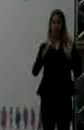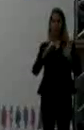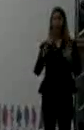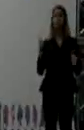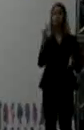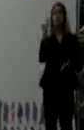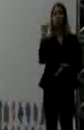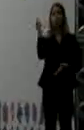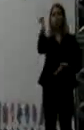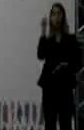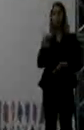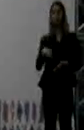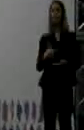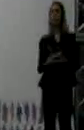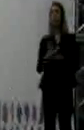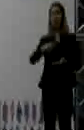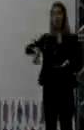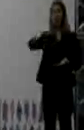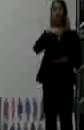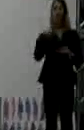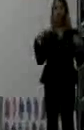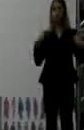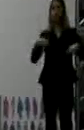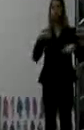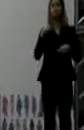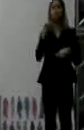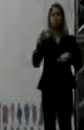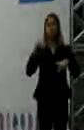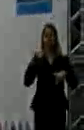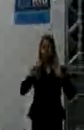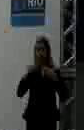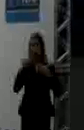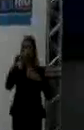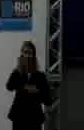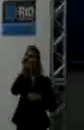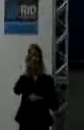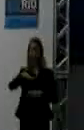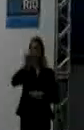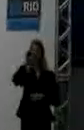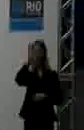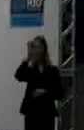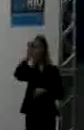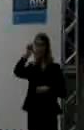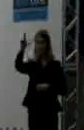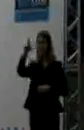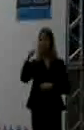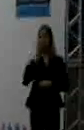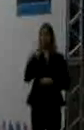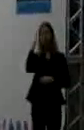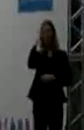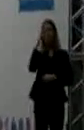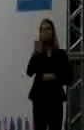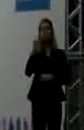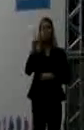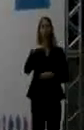que a gente milita em muitas áreas sociais e eu acredito sinceramente que algumas bandeiras